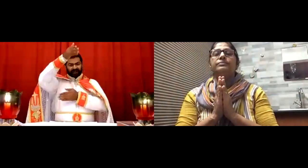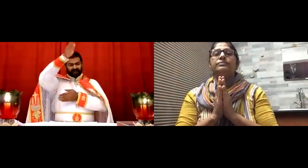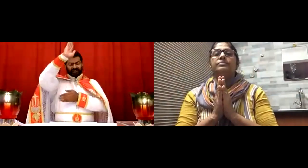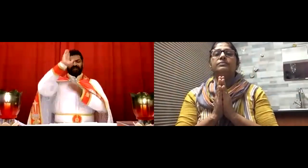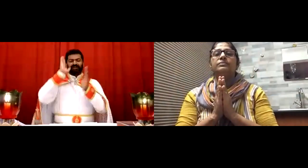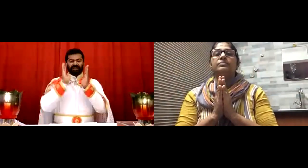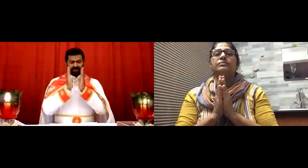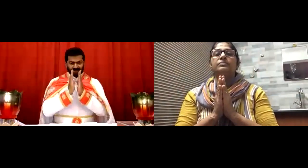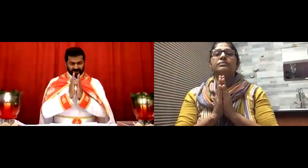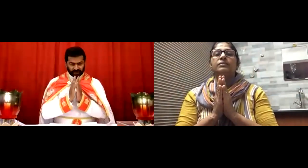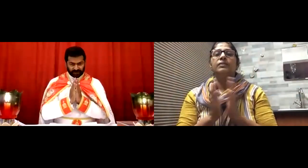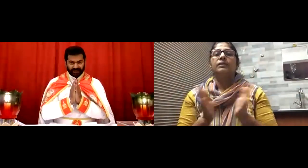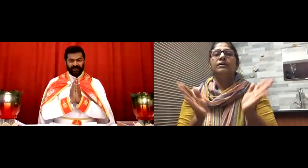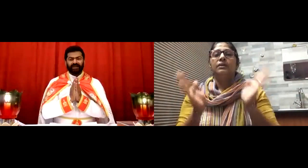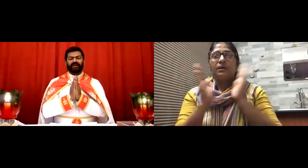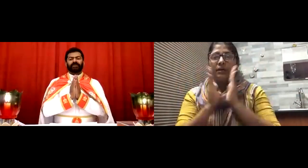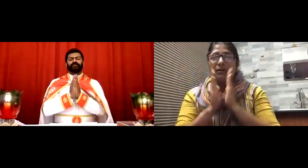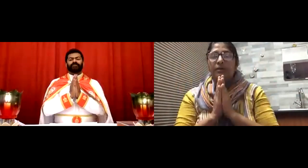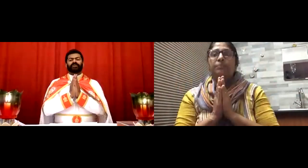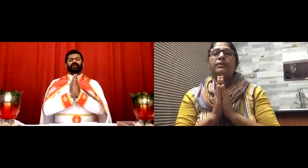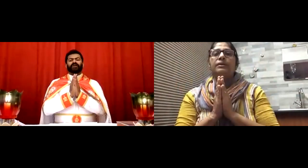അത്യുന്നതങ്ങളിൽ ദൈവത്തിന് സ്തുതി.